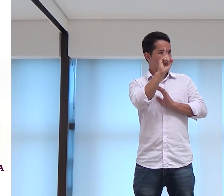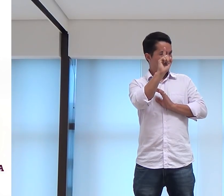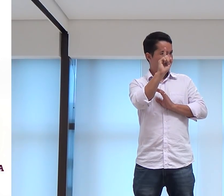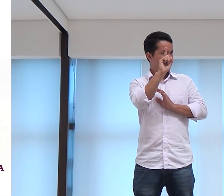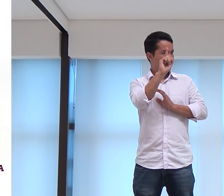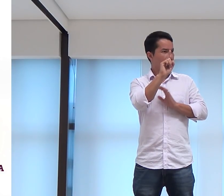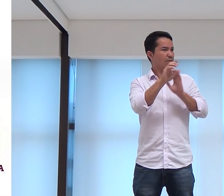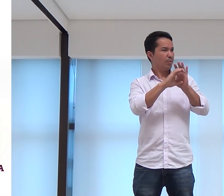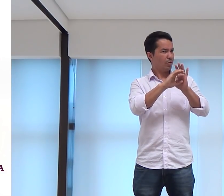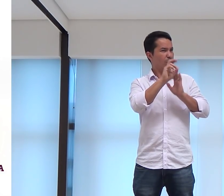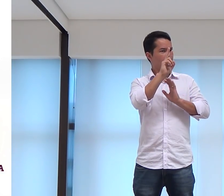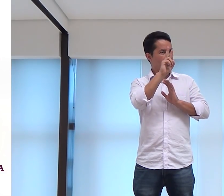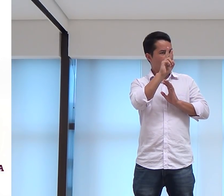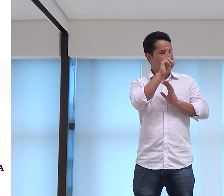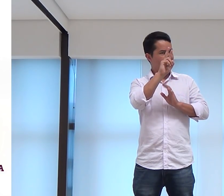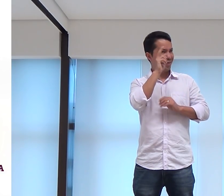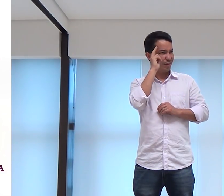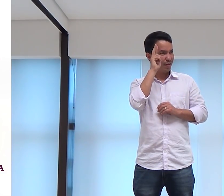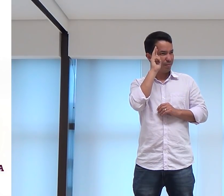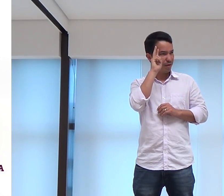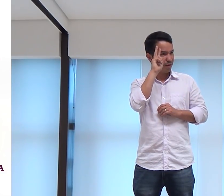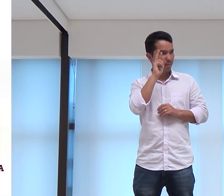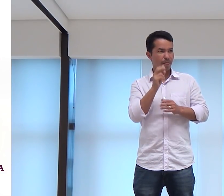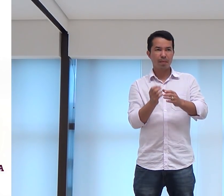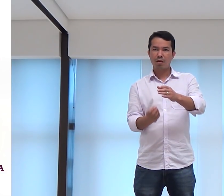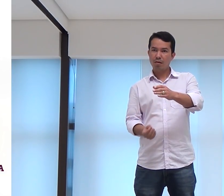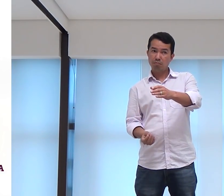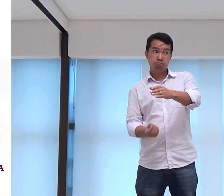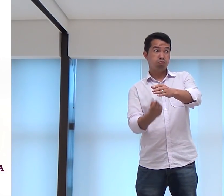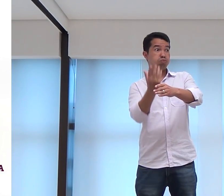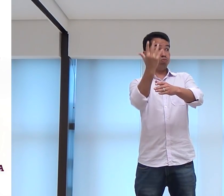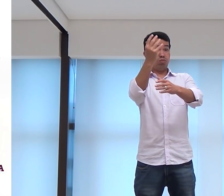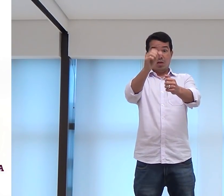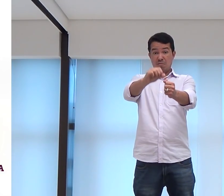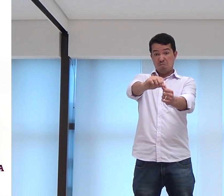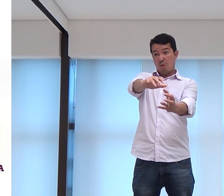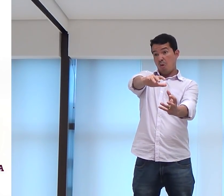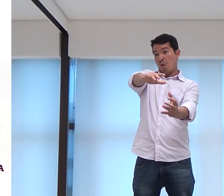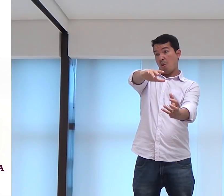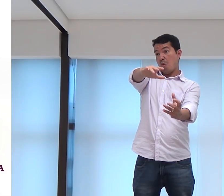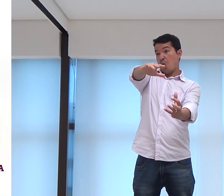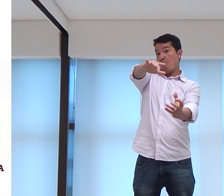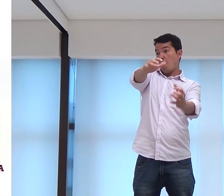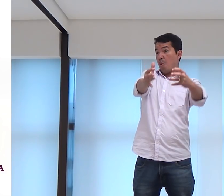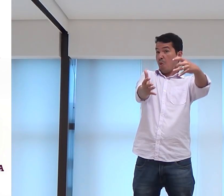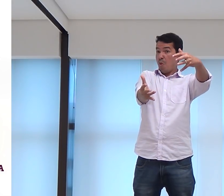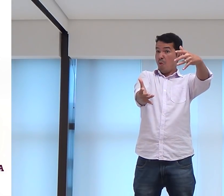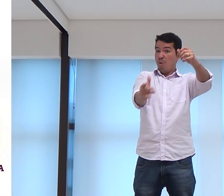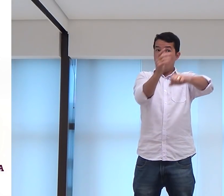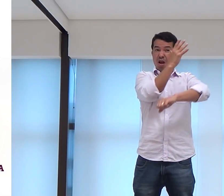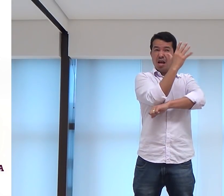Porque você lá lê em Gênesis, capítulo 1, versículo 2, sobre a criação do mundo,